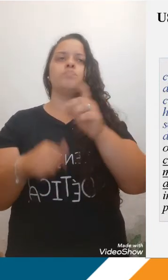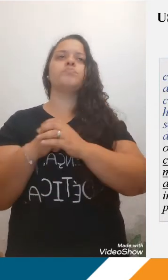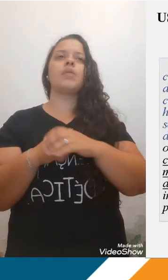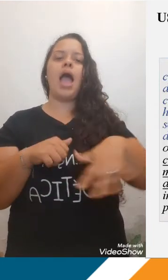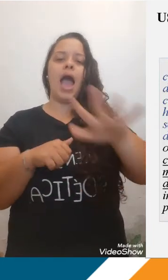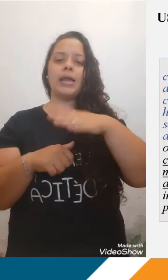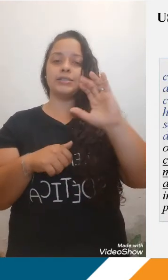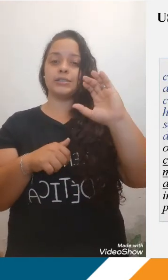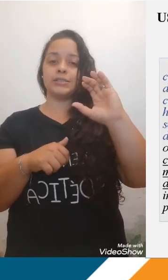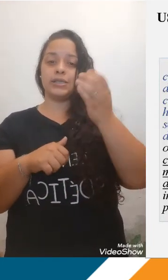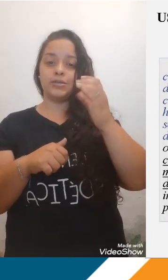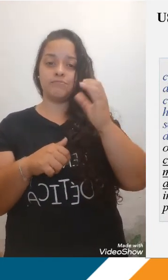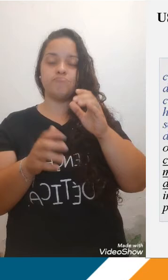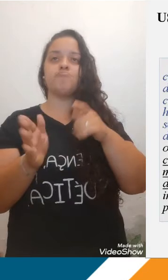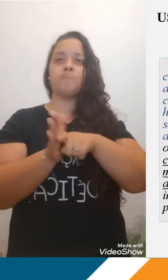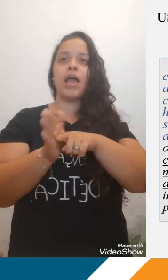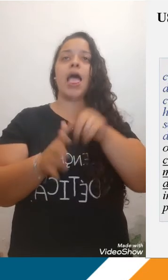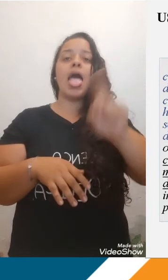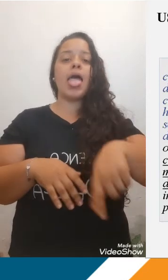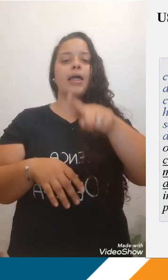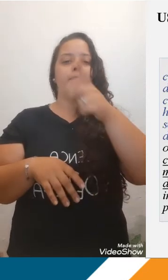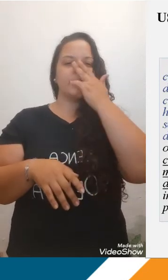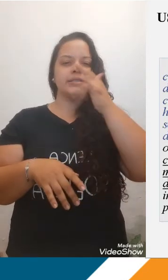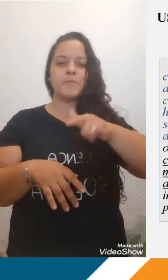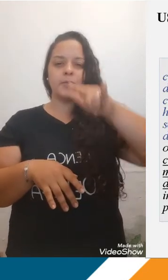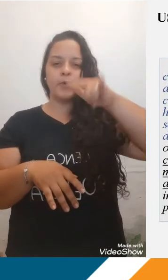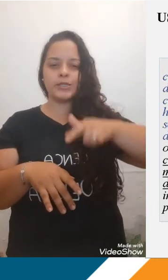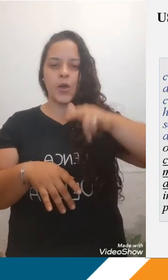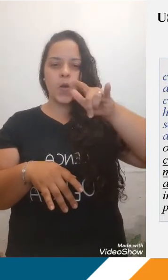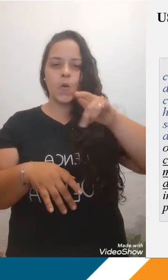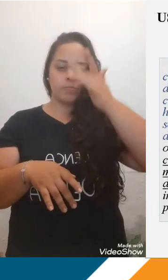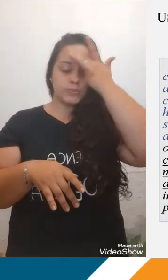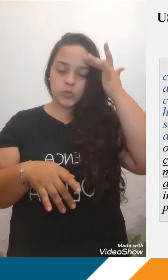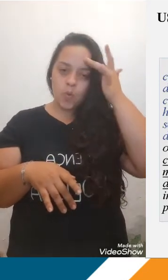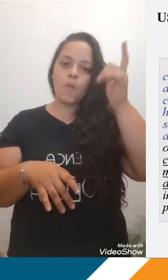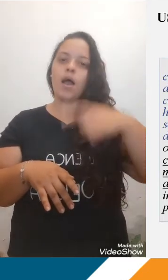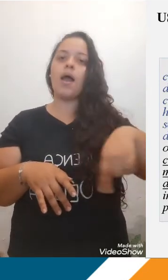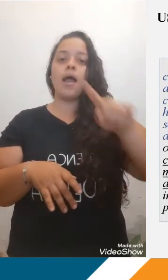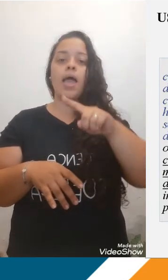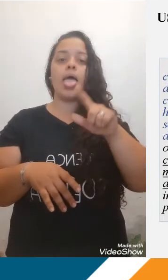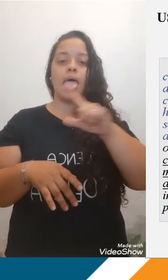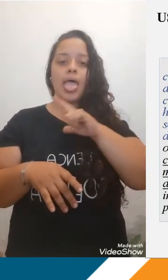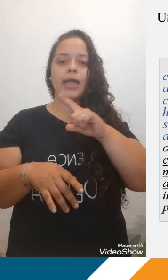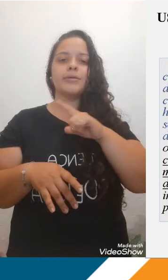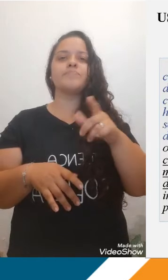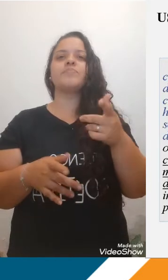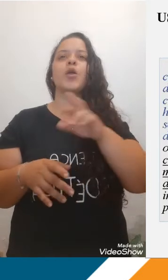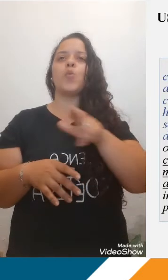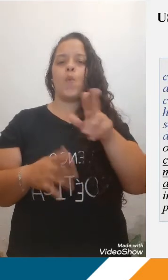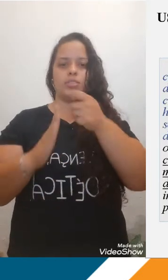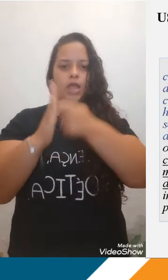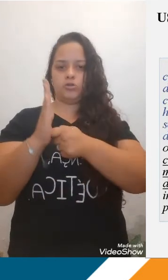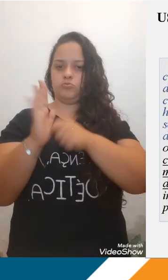que fala sobre essa realidade que envolve manipulação. Esse repertório, como vocês vão notar, ele não foi retirado dos textos